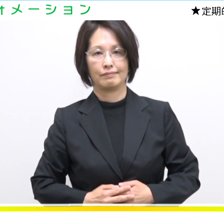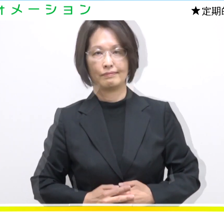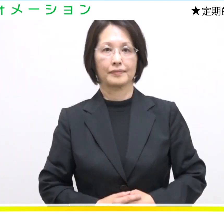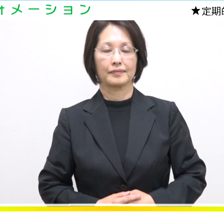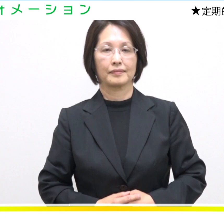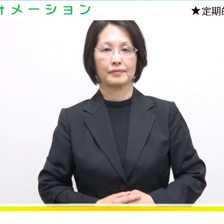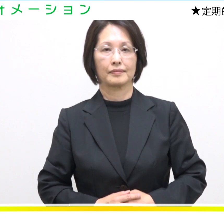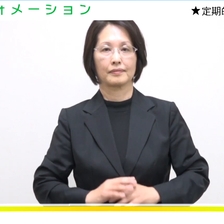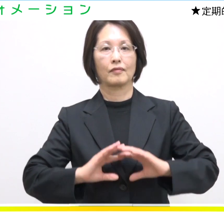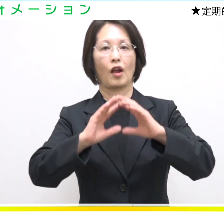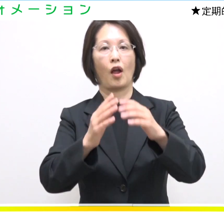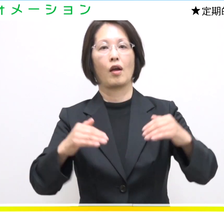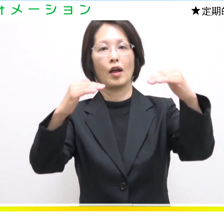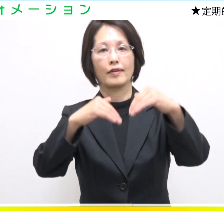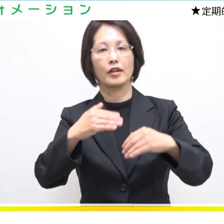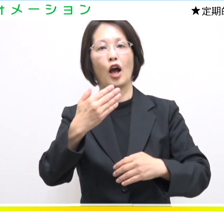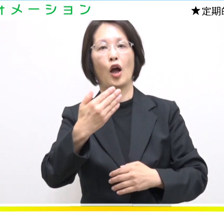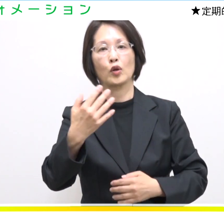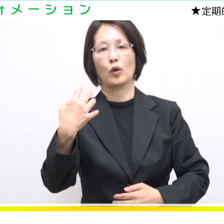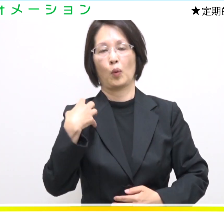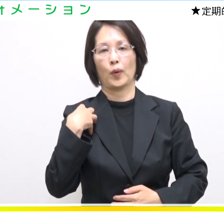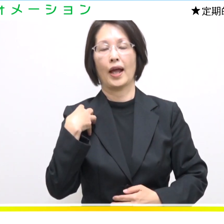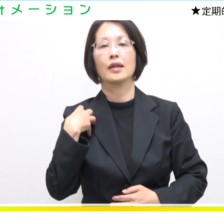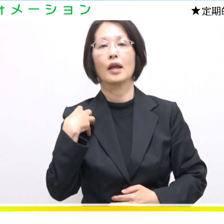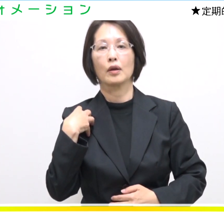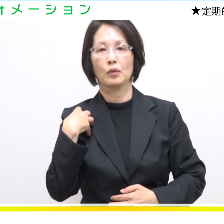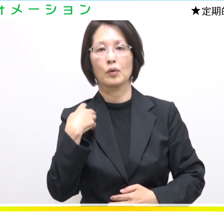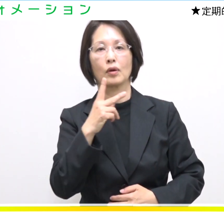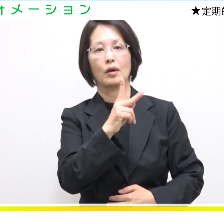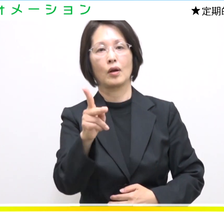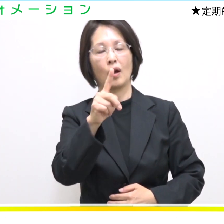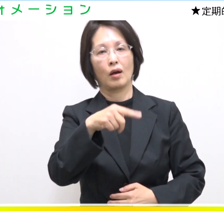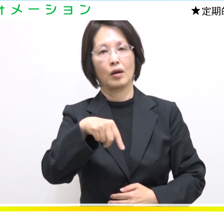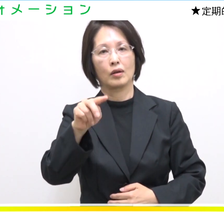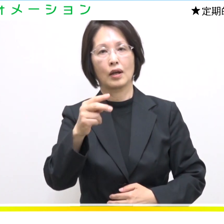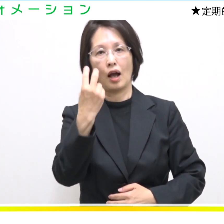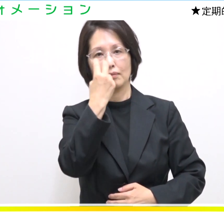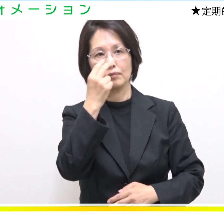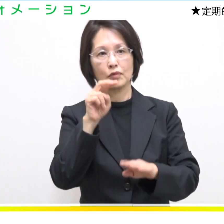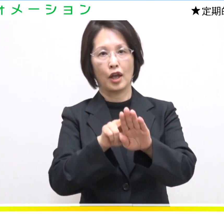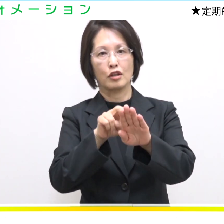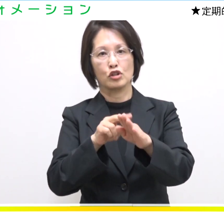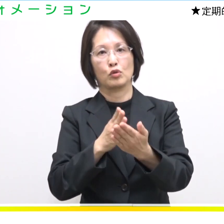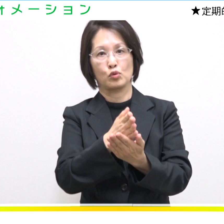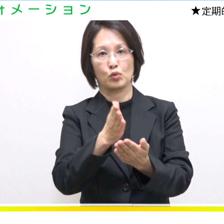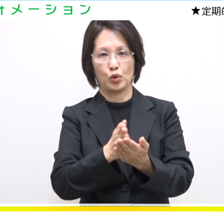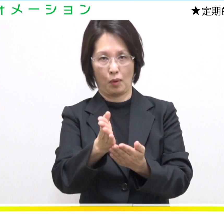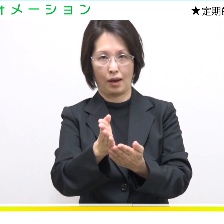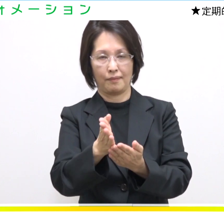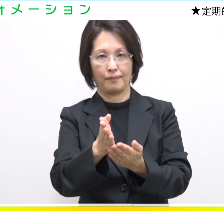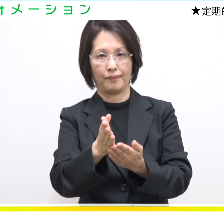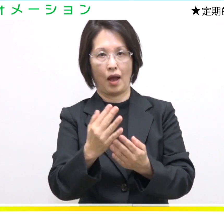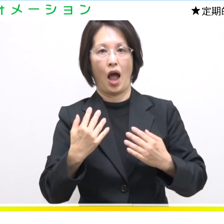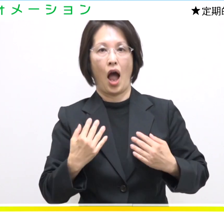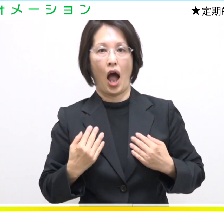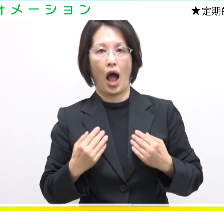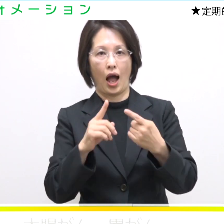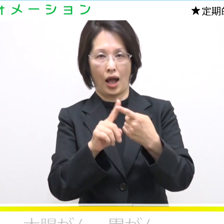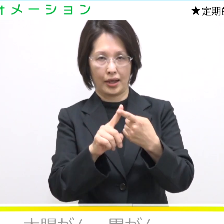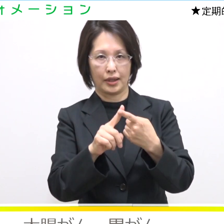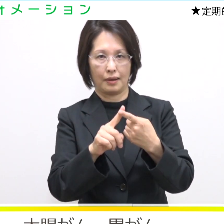ましょう世役が行っているが検診の種類は